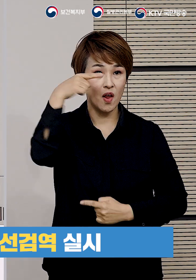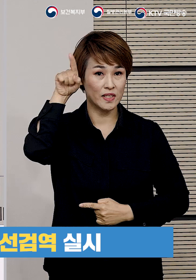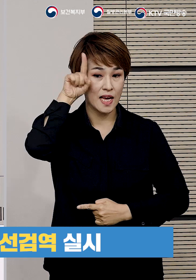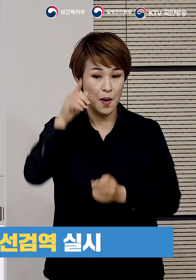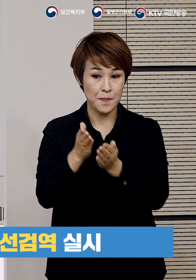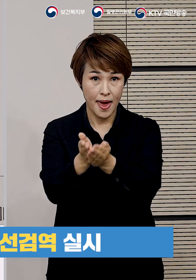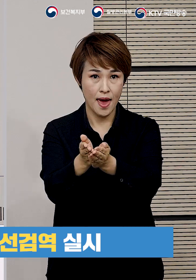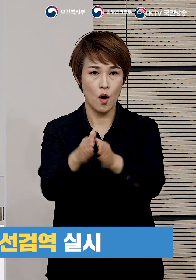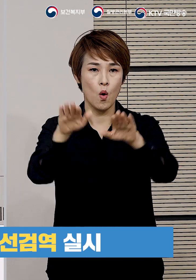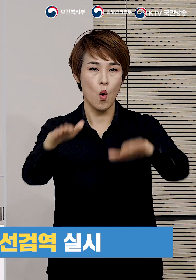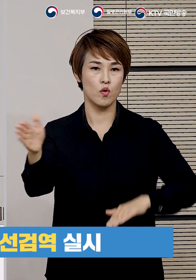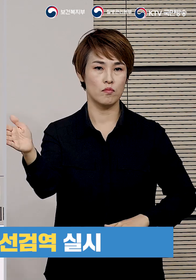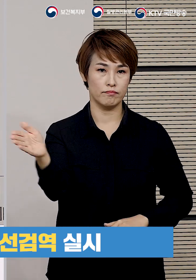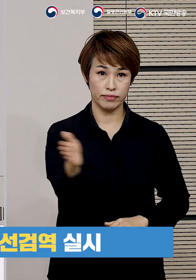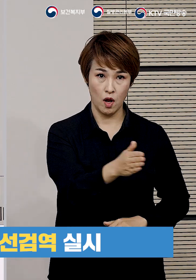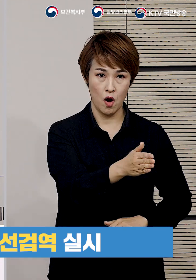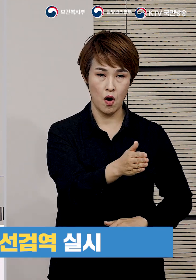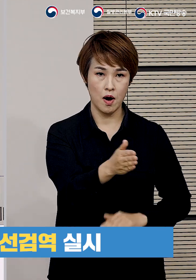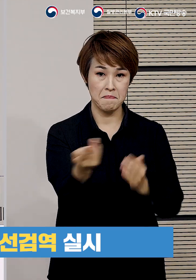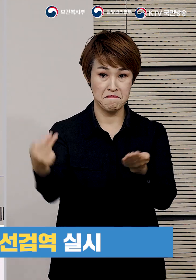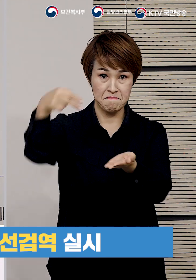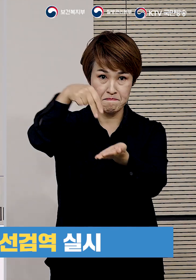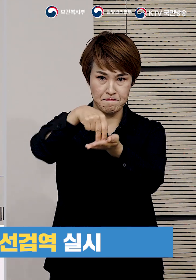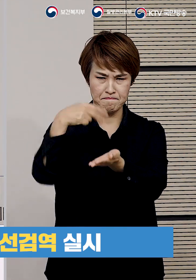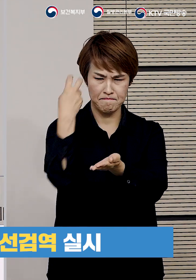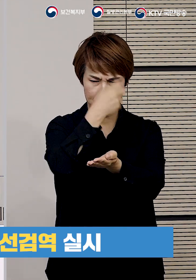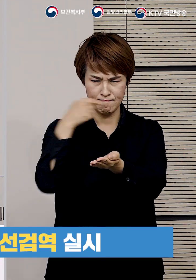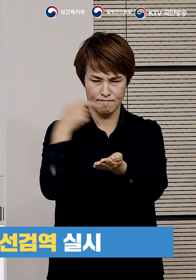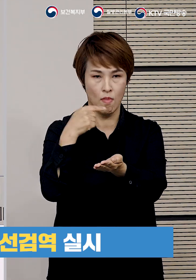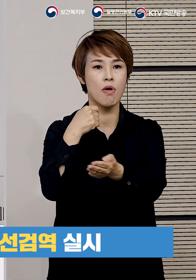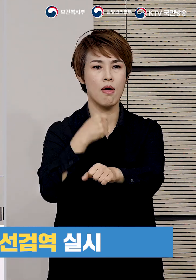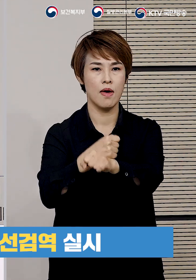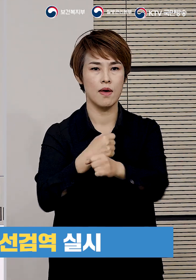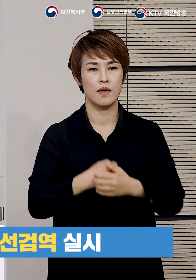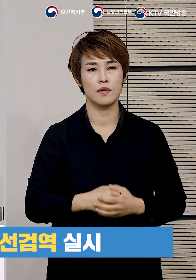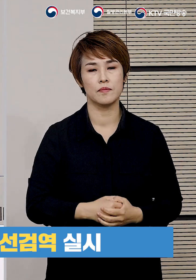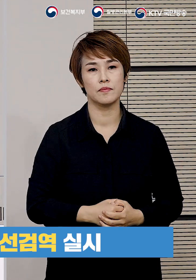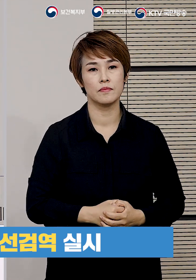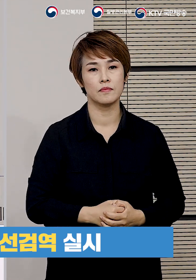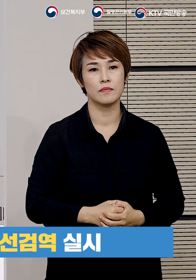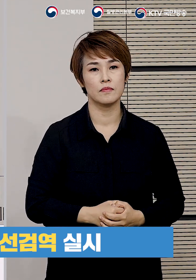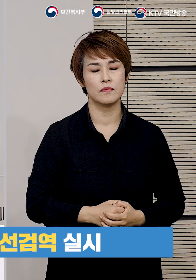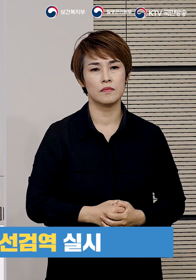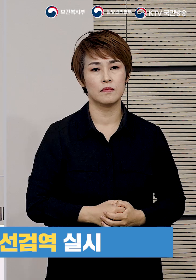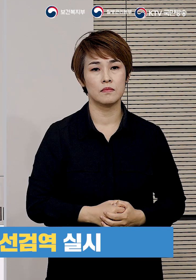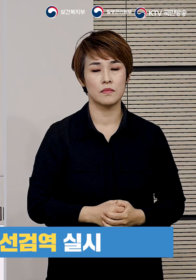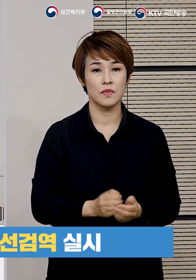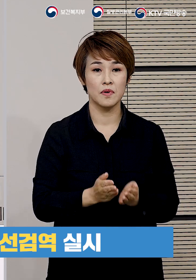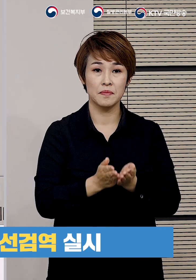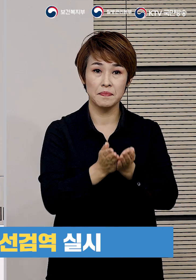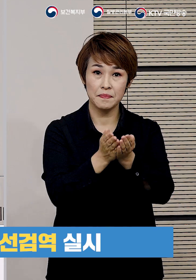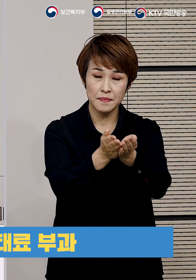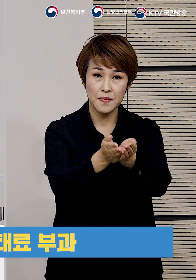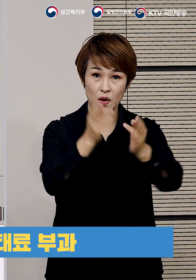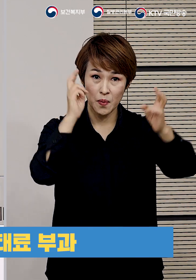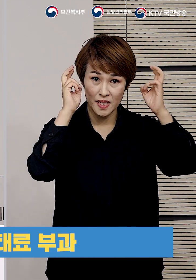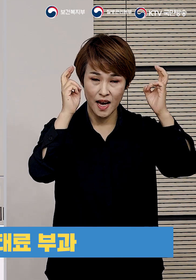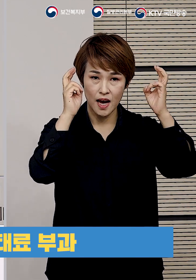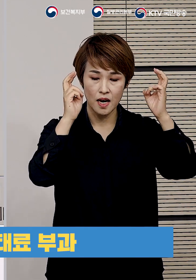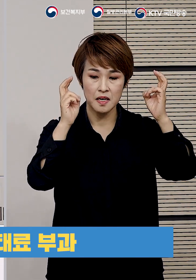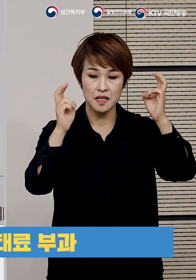러시아 선박에 대해서는 오늘부터 모두 승선 검역을 실시하겠습니다. 또한